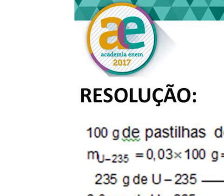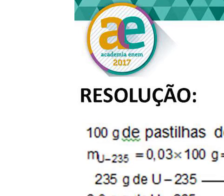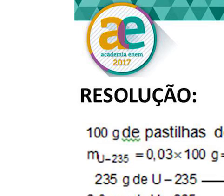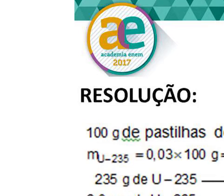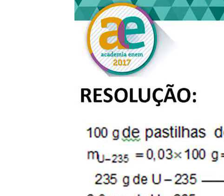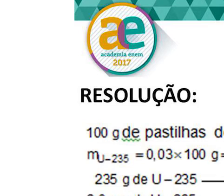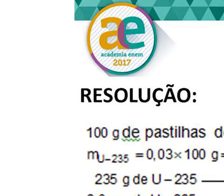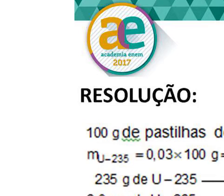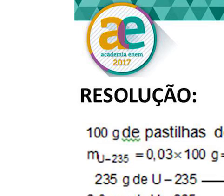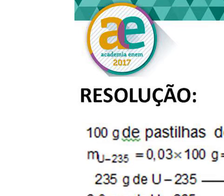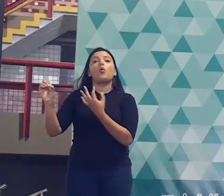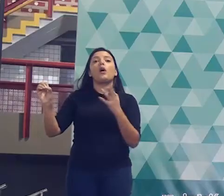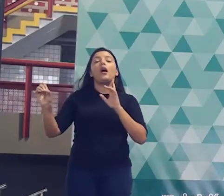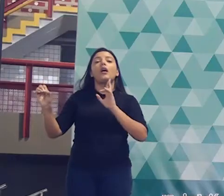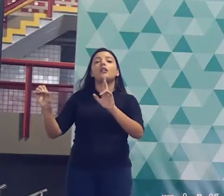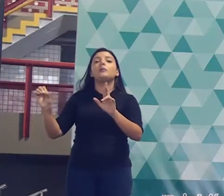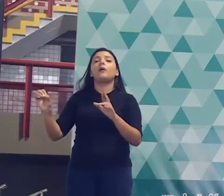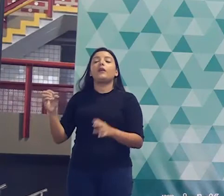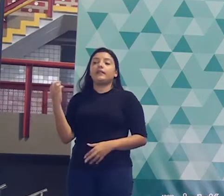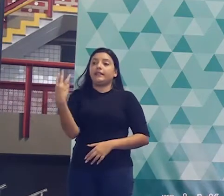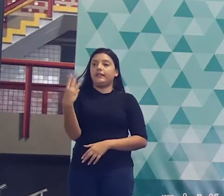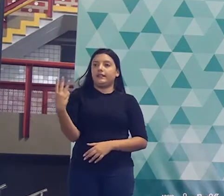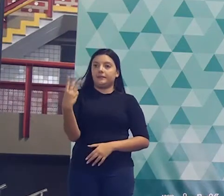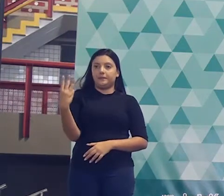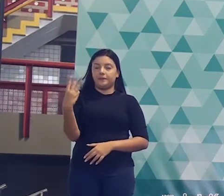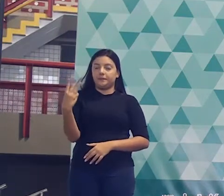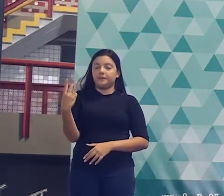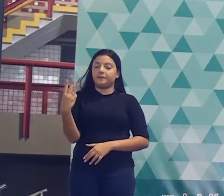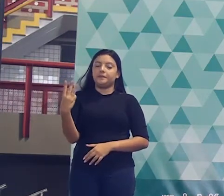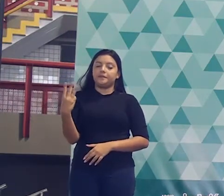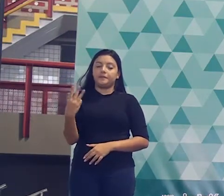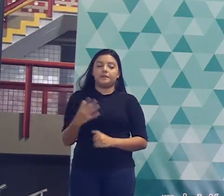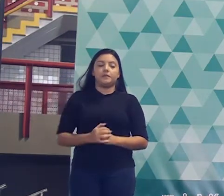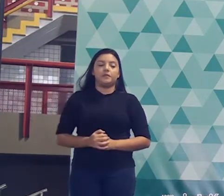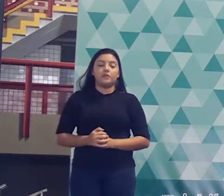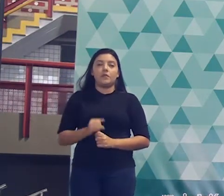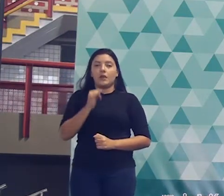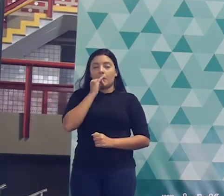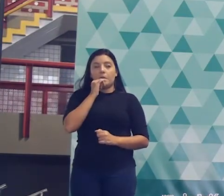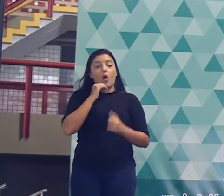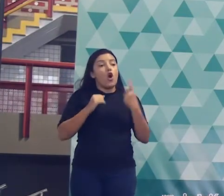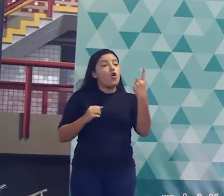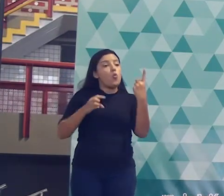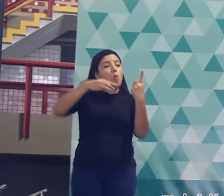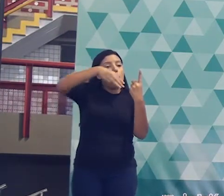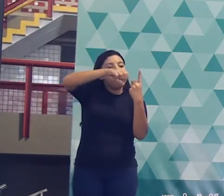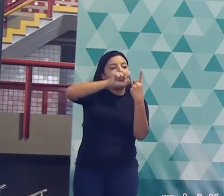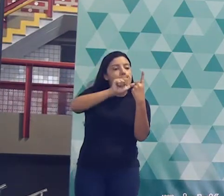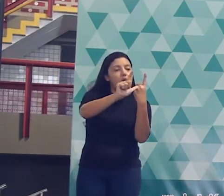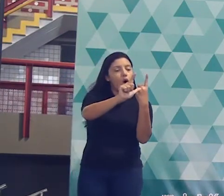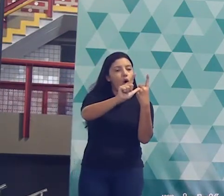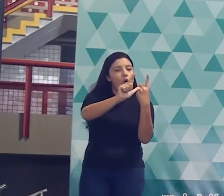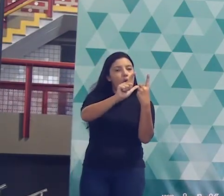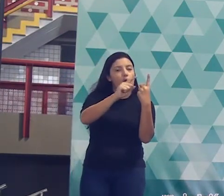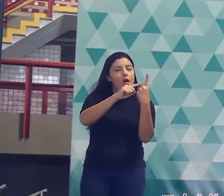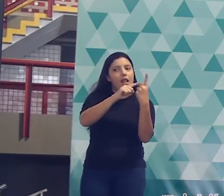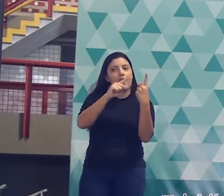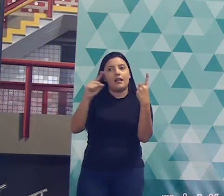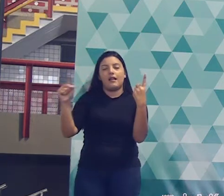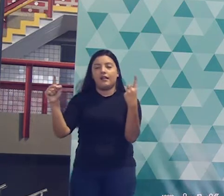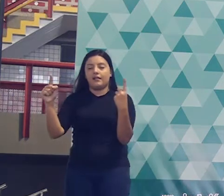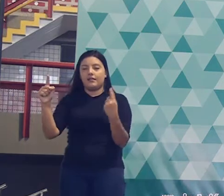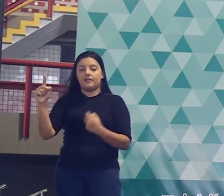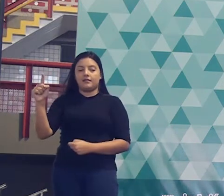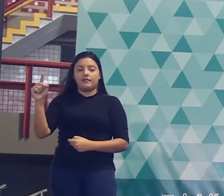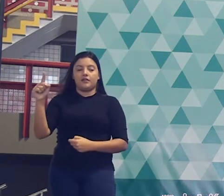eu vou ter quantos gramas de urânio? 3. A questão me disse que cada 1 mol de urânio, cada 1 mol, libera